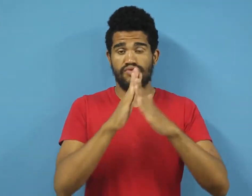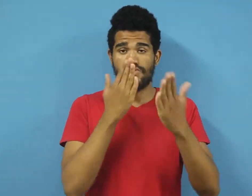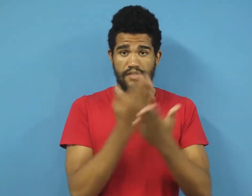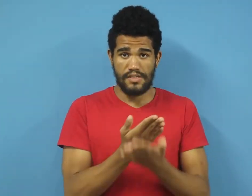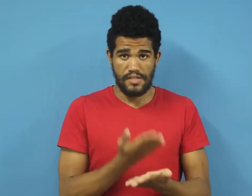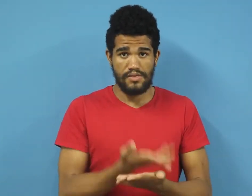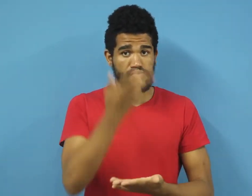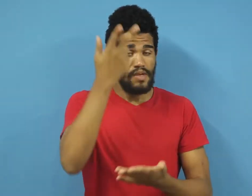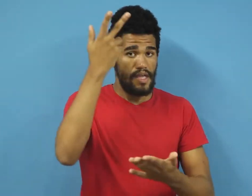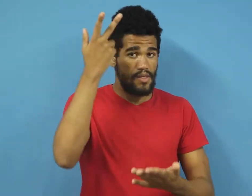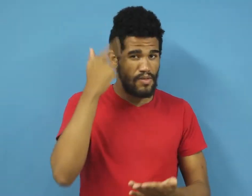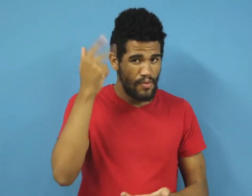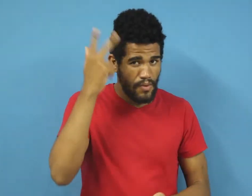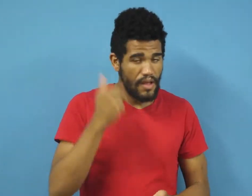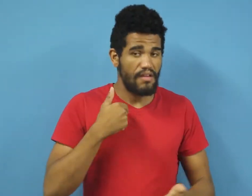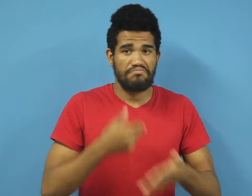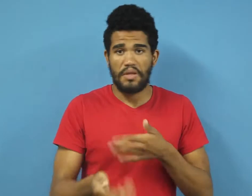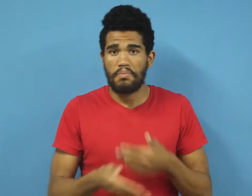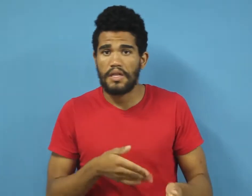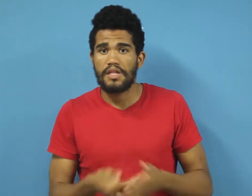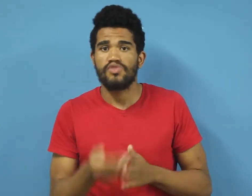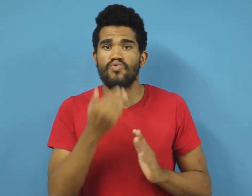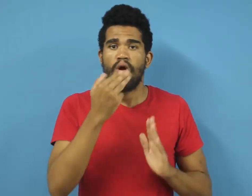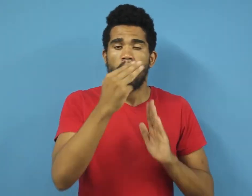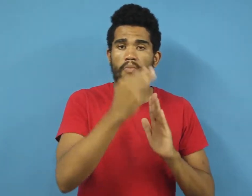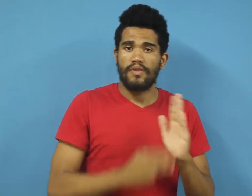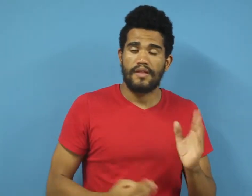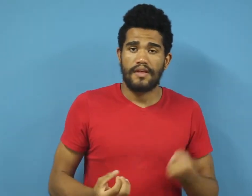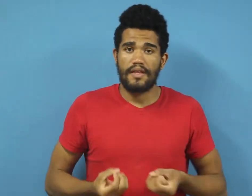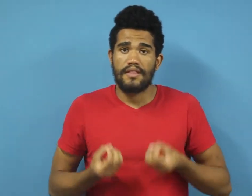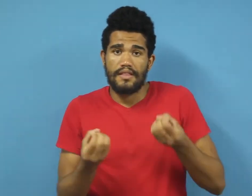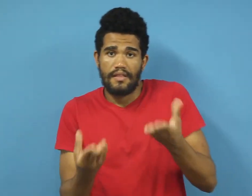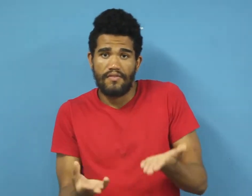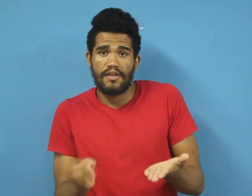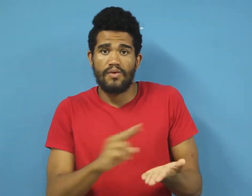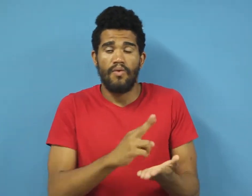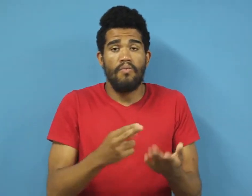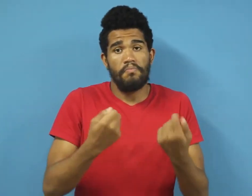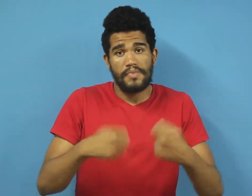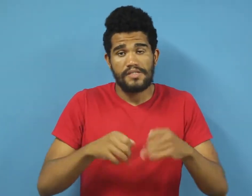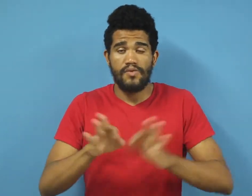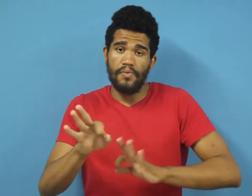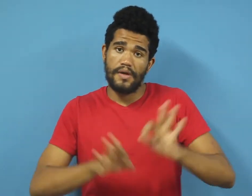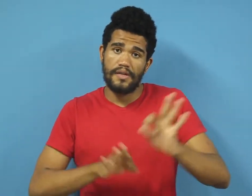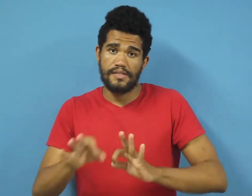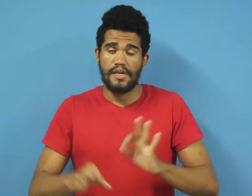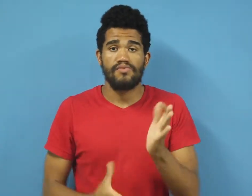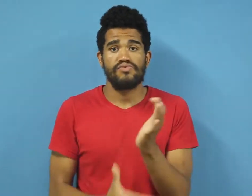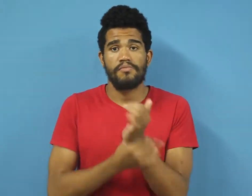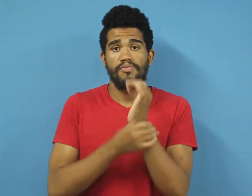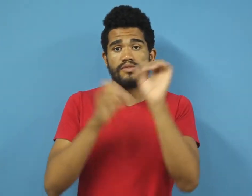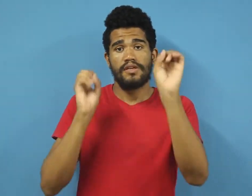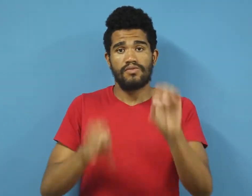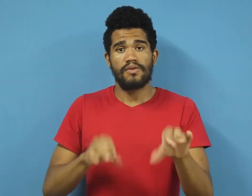independentemente da modalidade que oferta ou precisam organizar e oferecer o suporte da educação especial